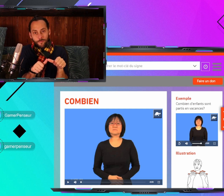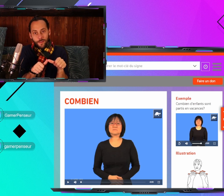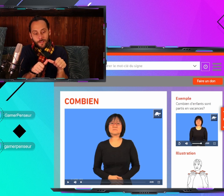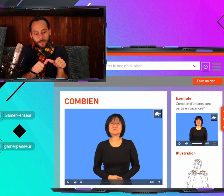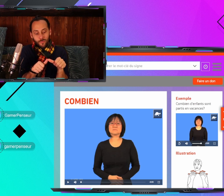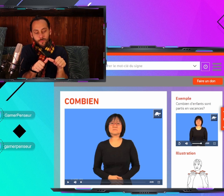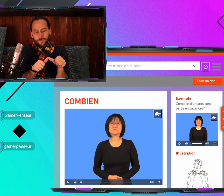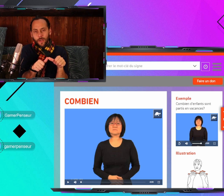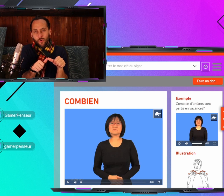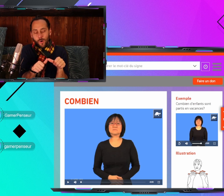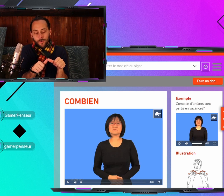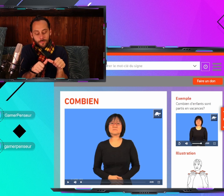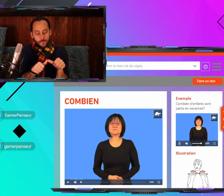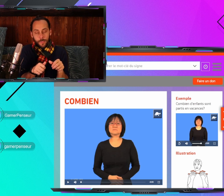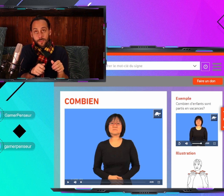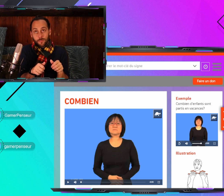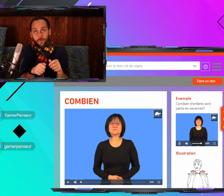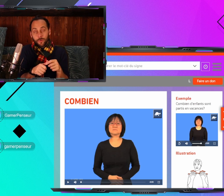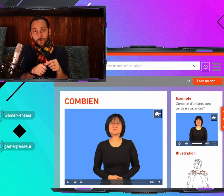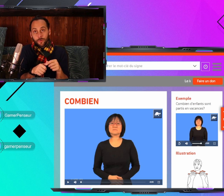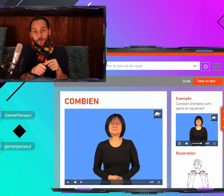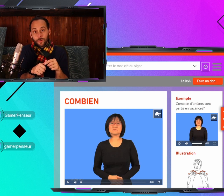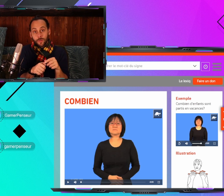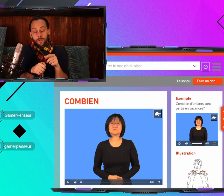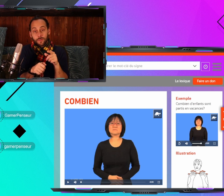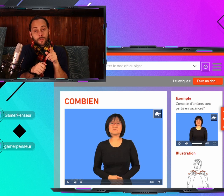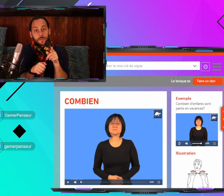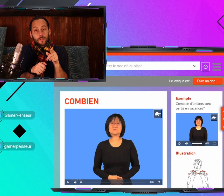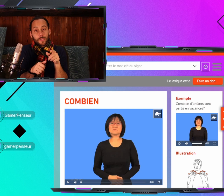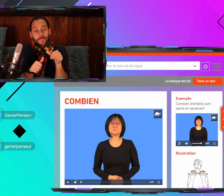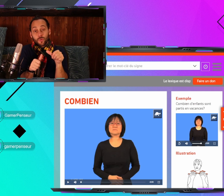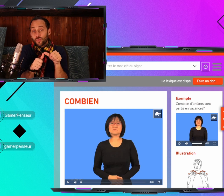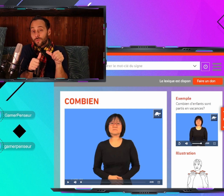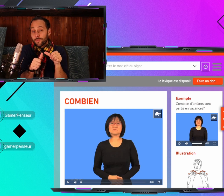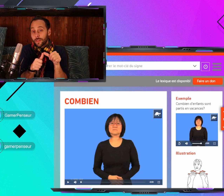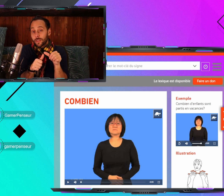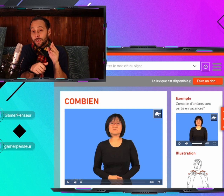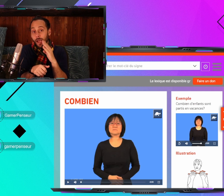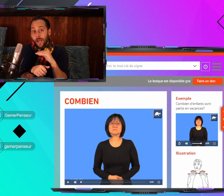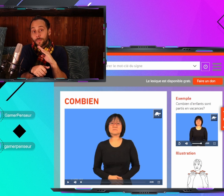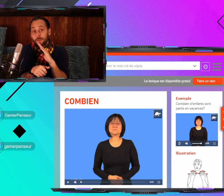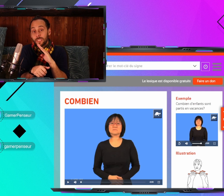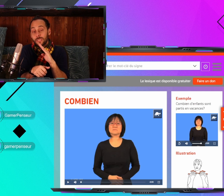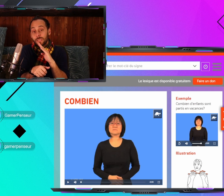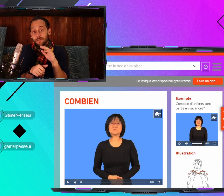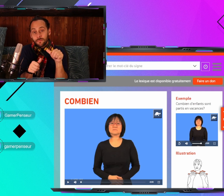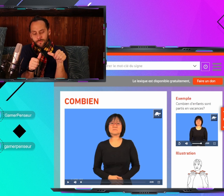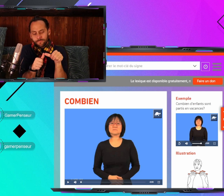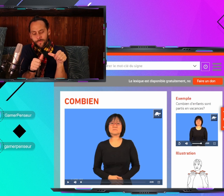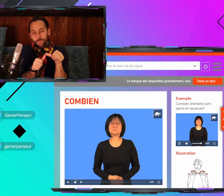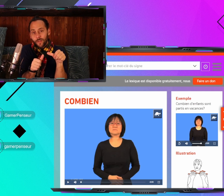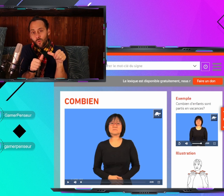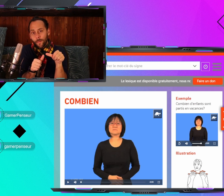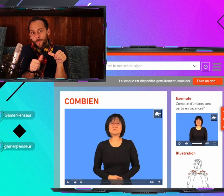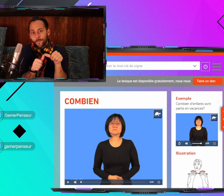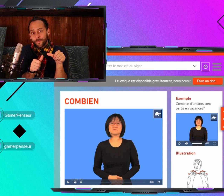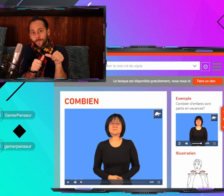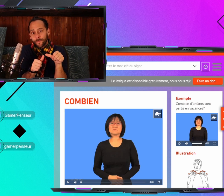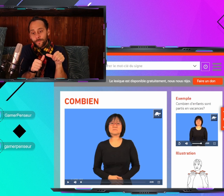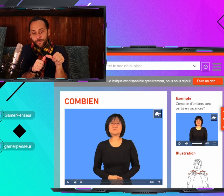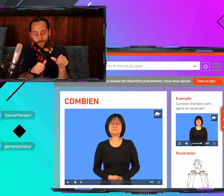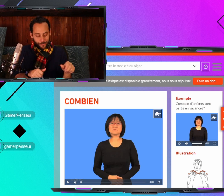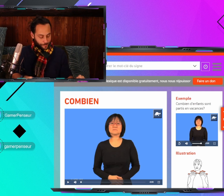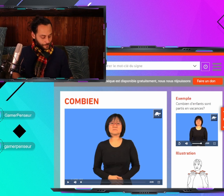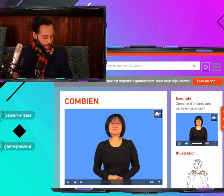C'est quoi faire ou faire quoi? Par exemple, qu'est-ce que tu fais après-midi? Fais quoi?